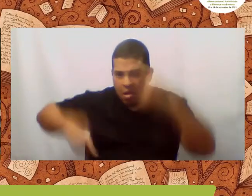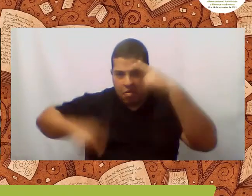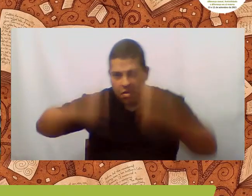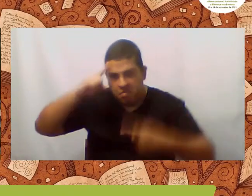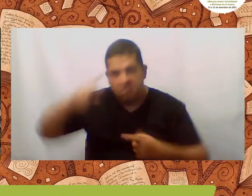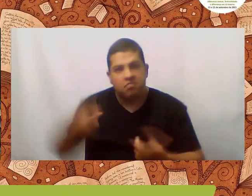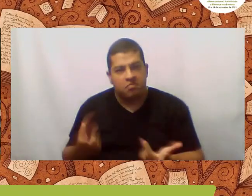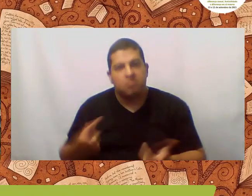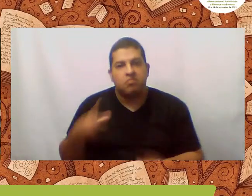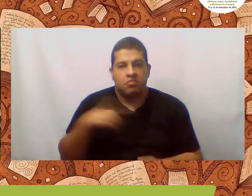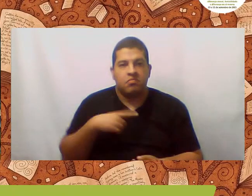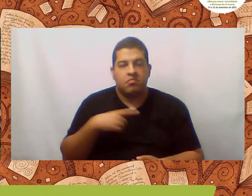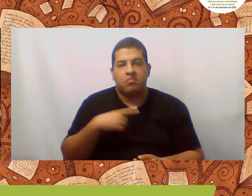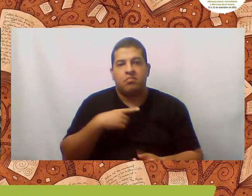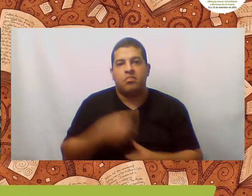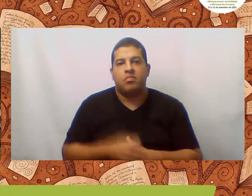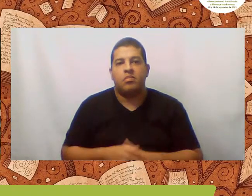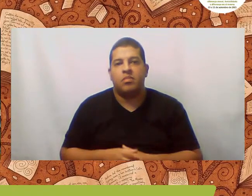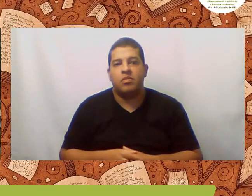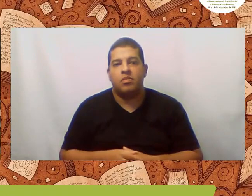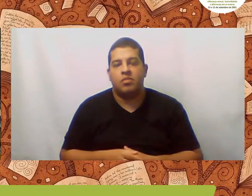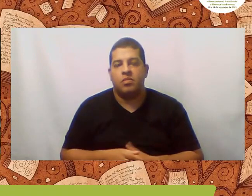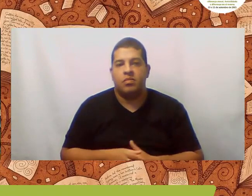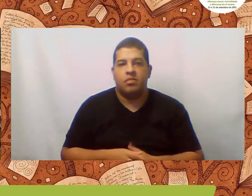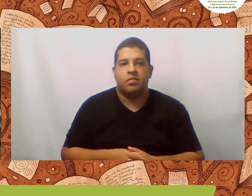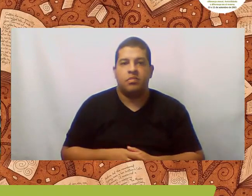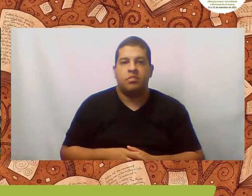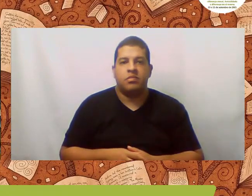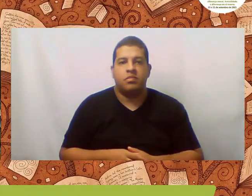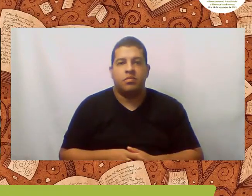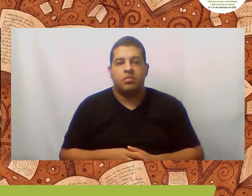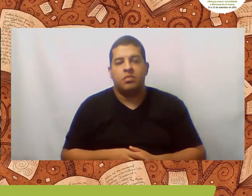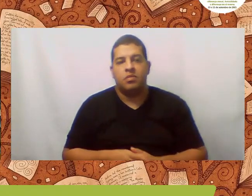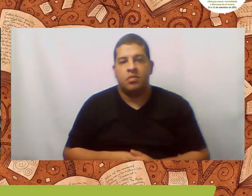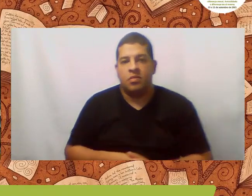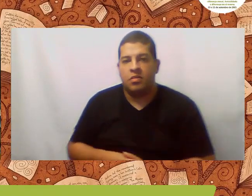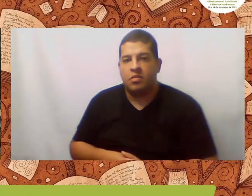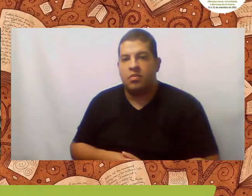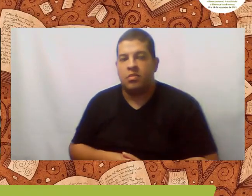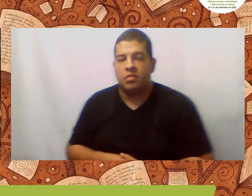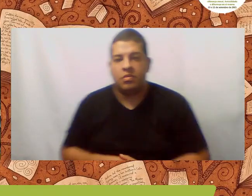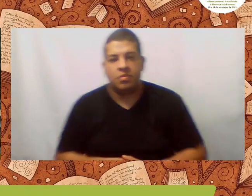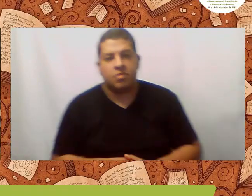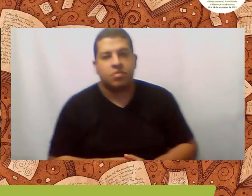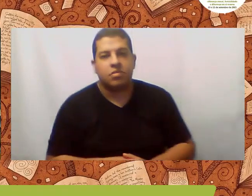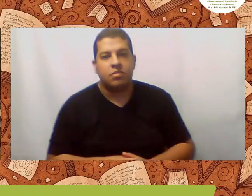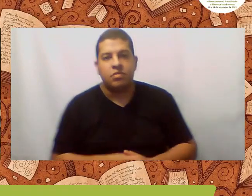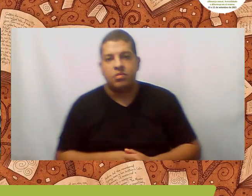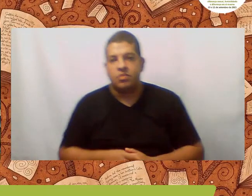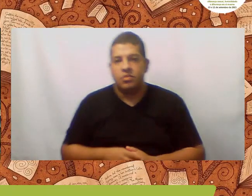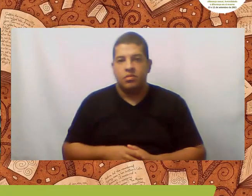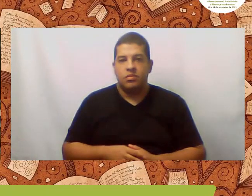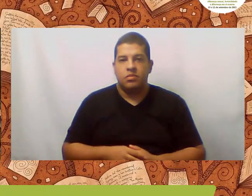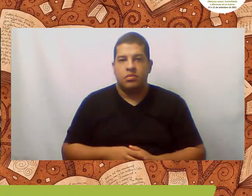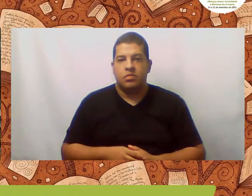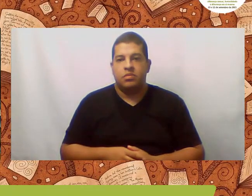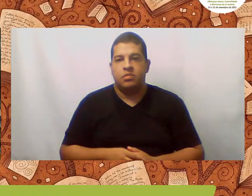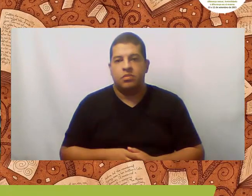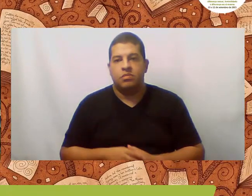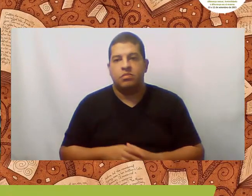poder médico, né, e psiquiátrico, que assim o aceitava, né, de maneira